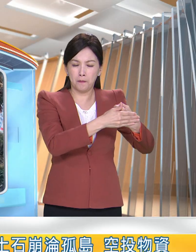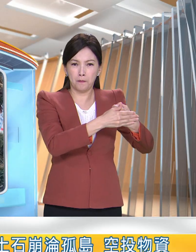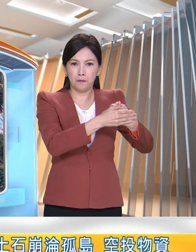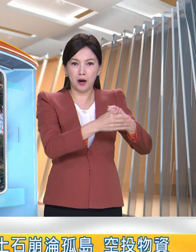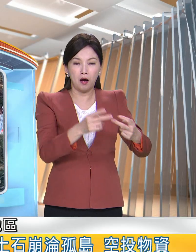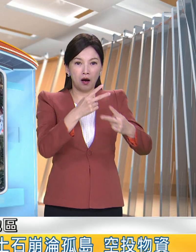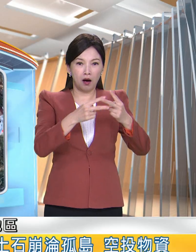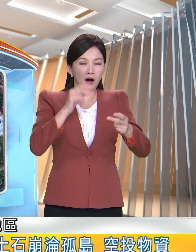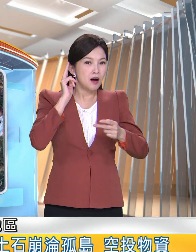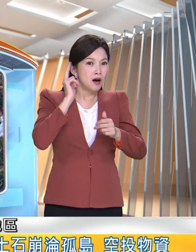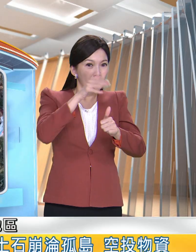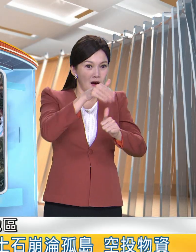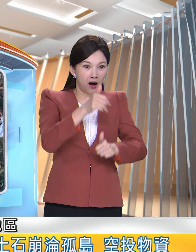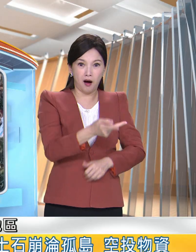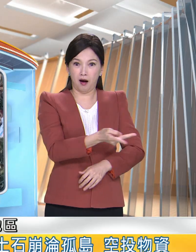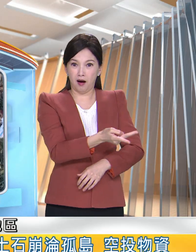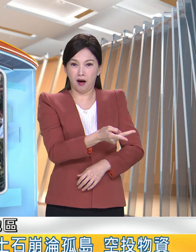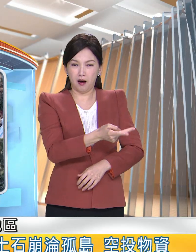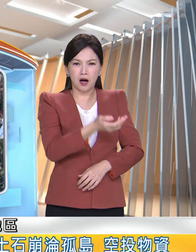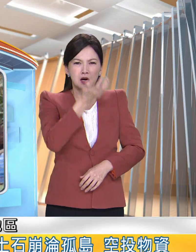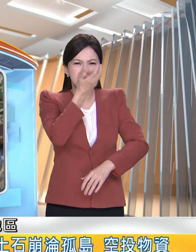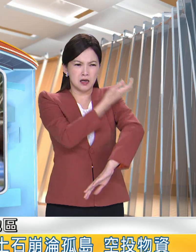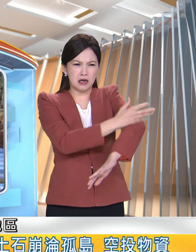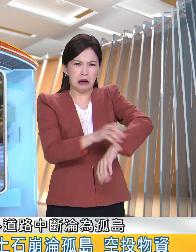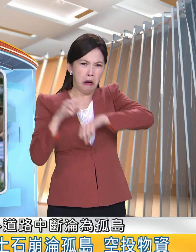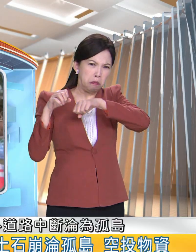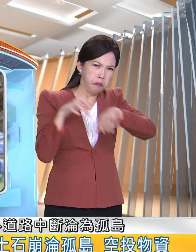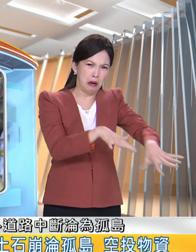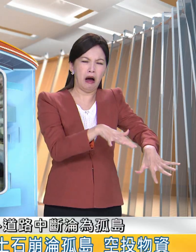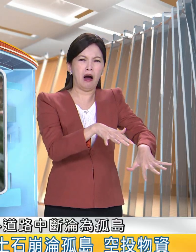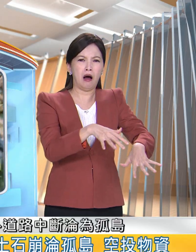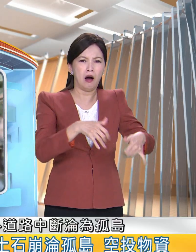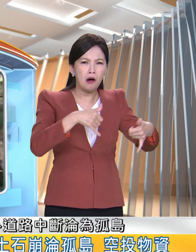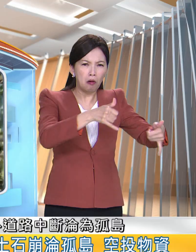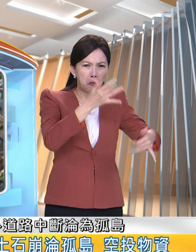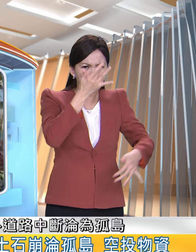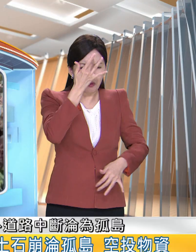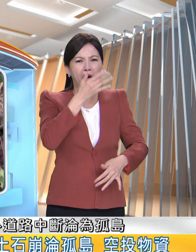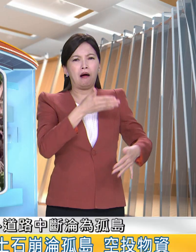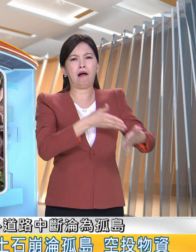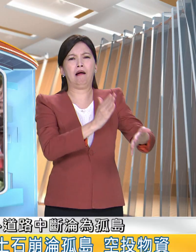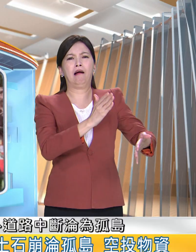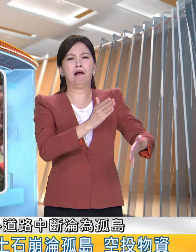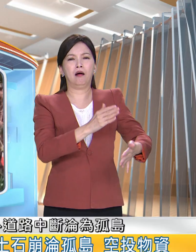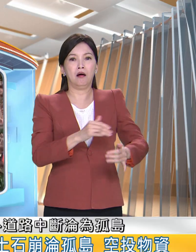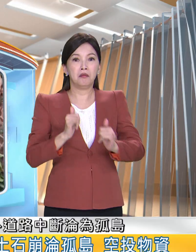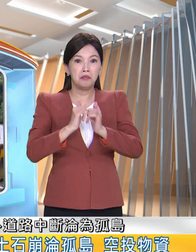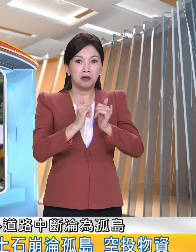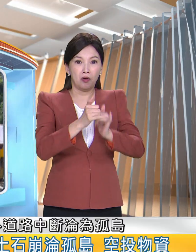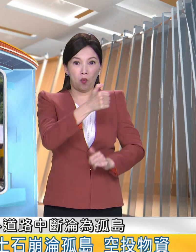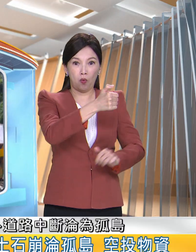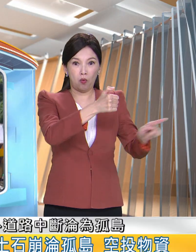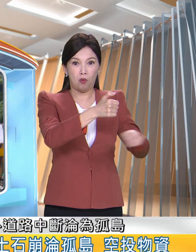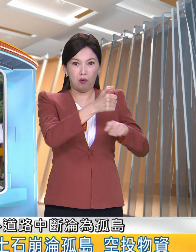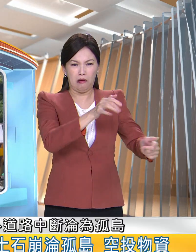花莲的西堡、洛勺地区，因为土石崩落，连外道路中断，沦为孤